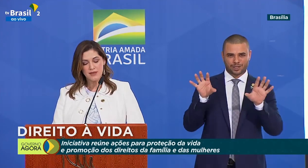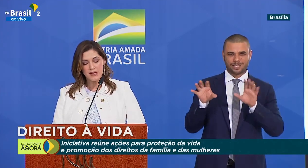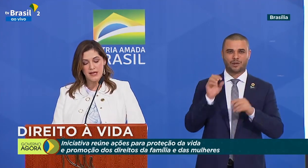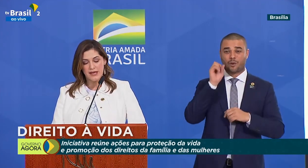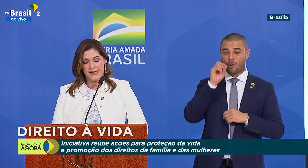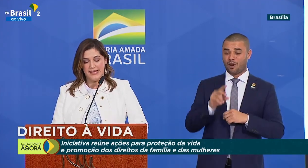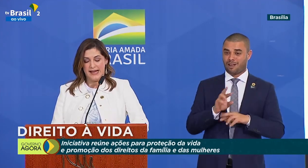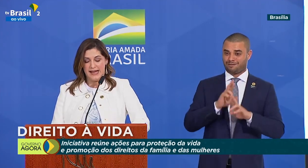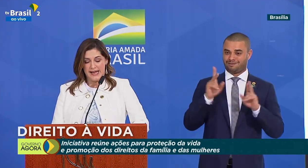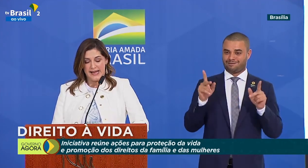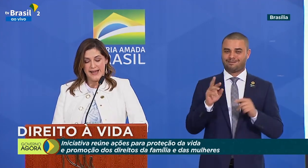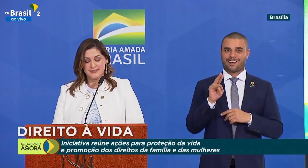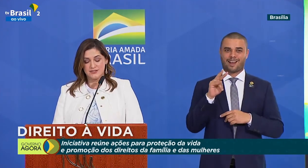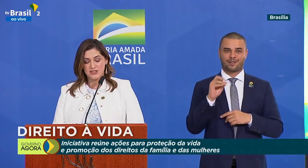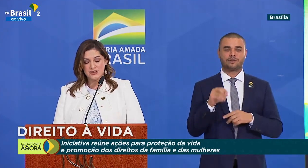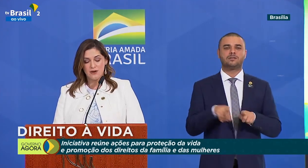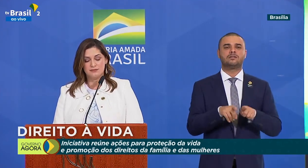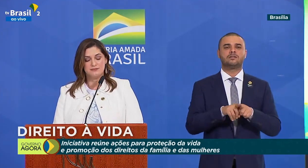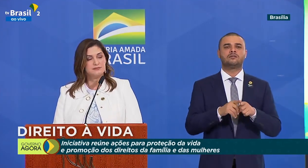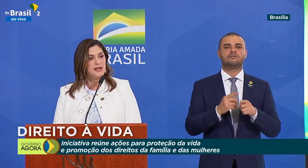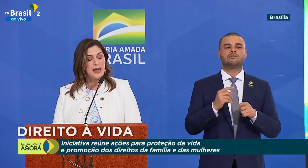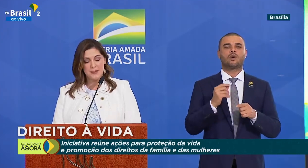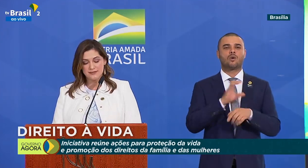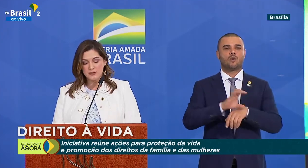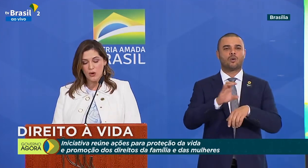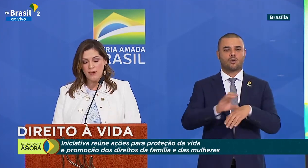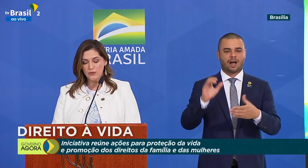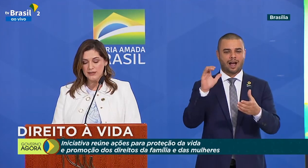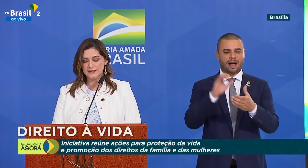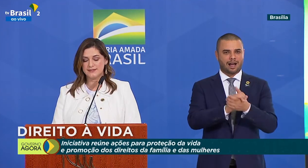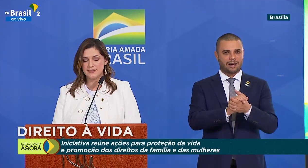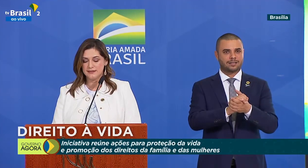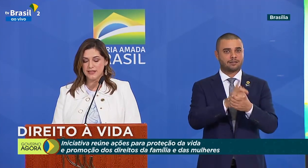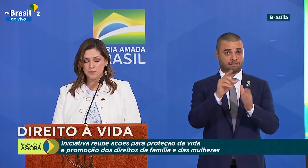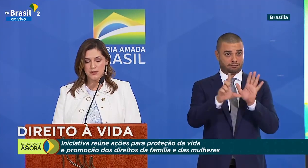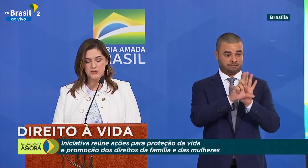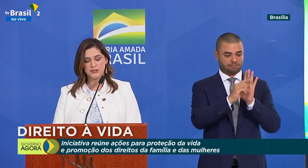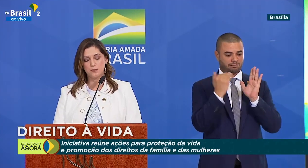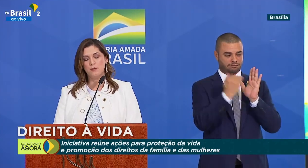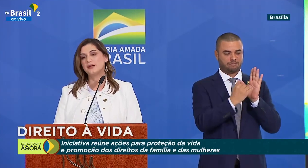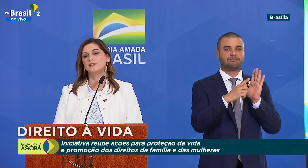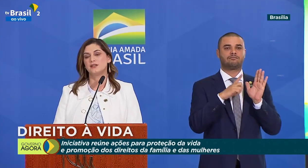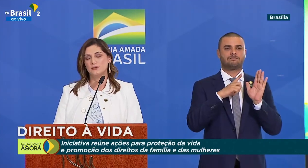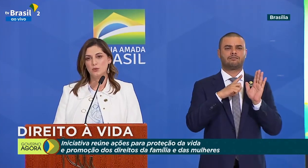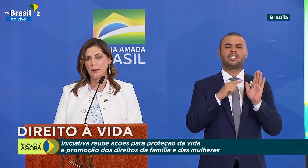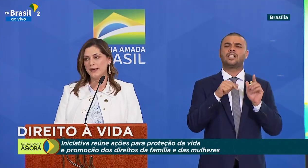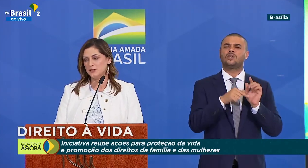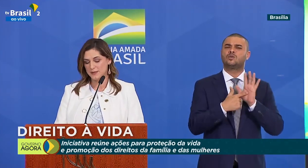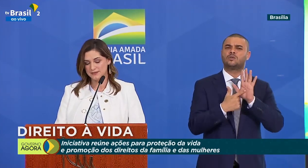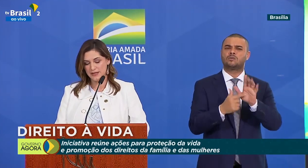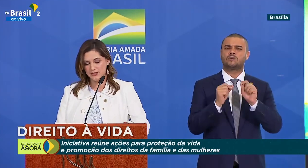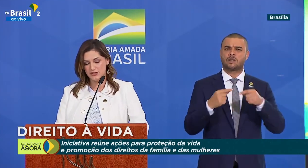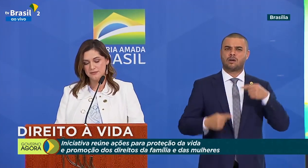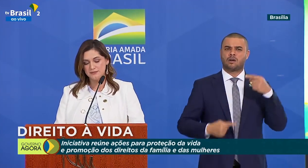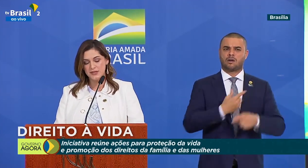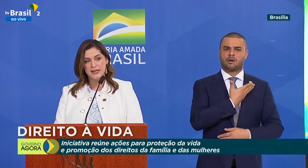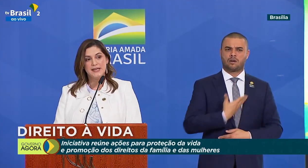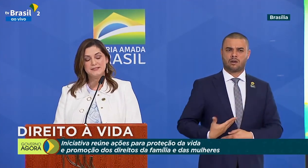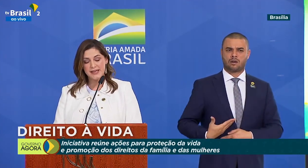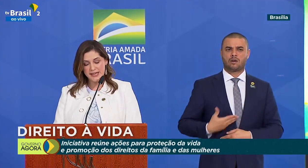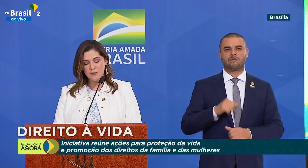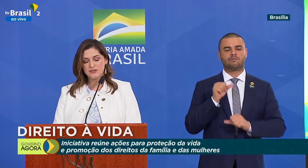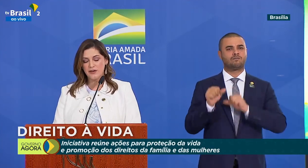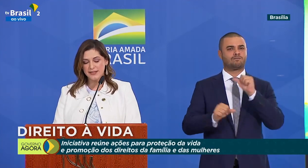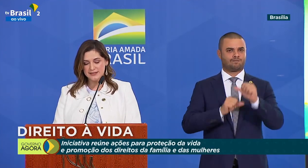legal Essa gestão representou uma mudança nas políticas públicas do país Presidente